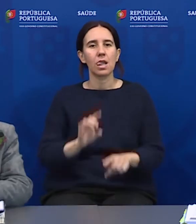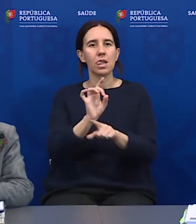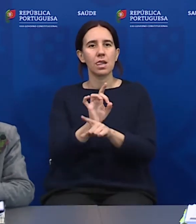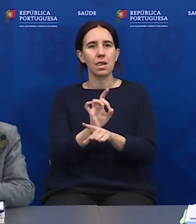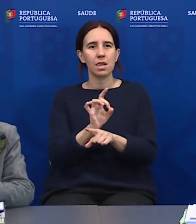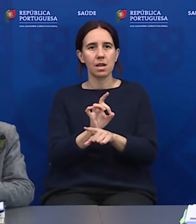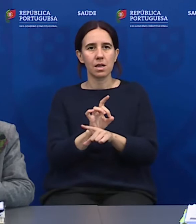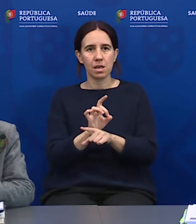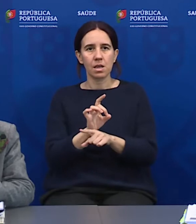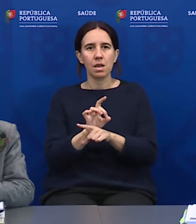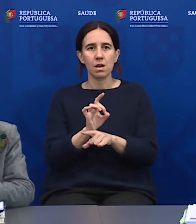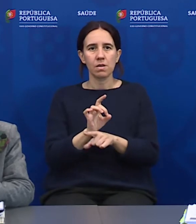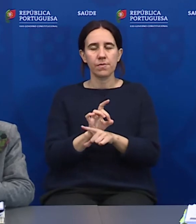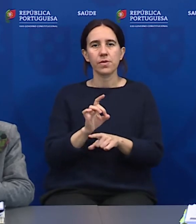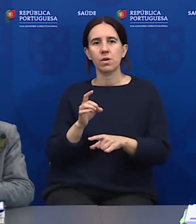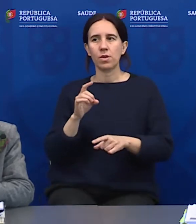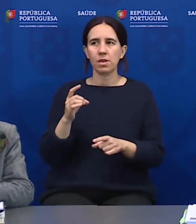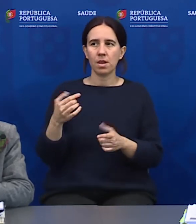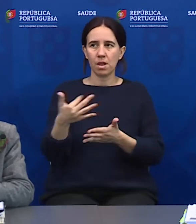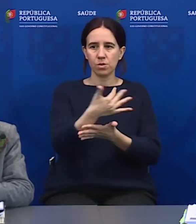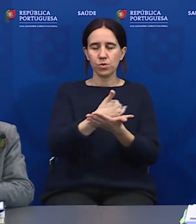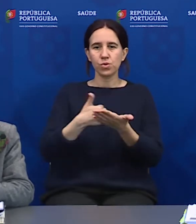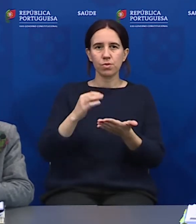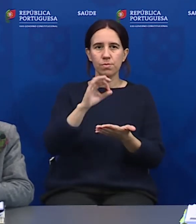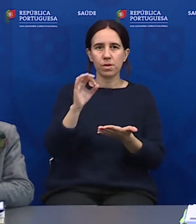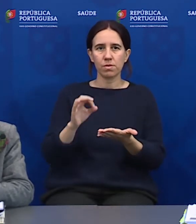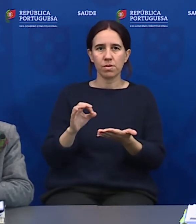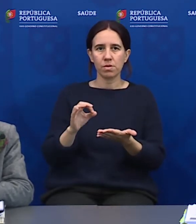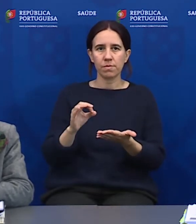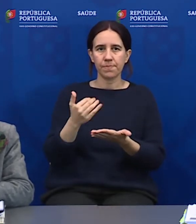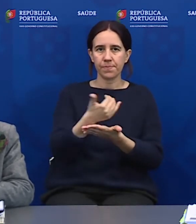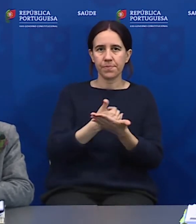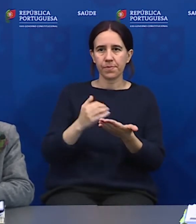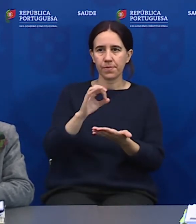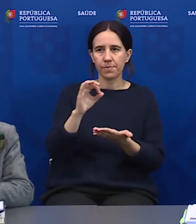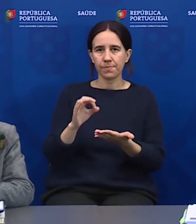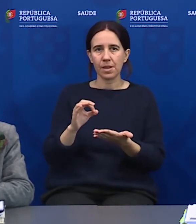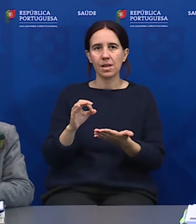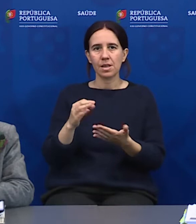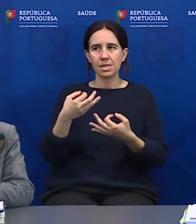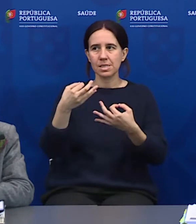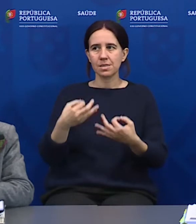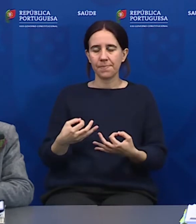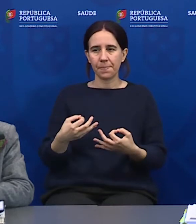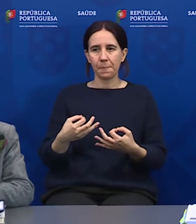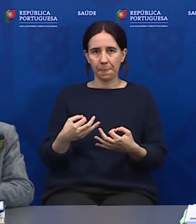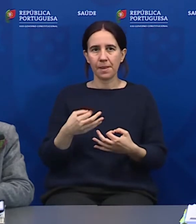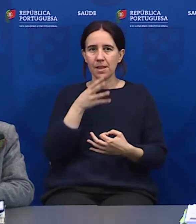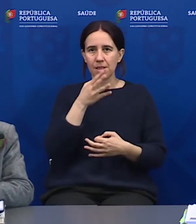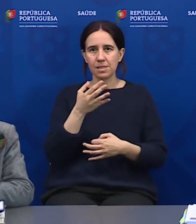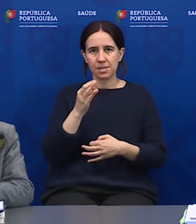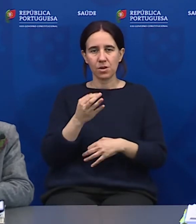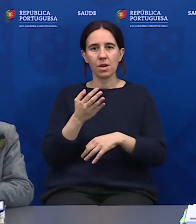relação aos dados, nós há dados que, obviamente, estão absolutamente certos. Eu quero dizer-lhe isto. À